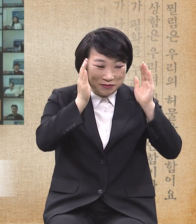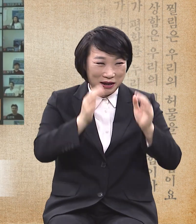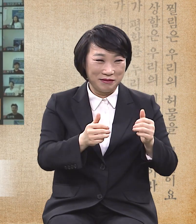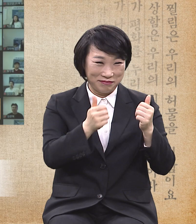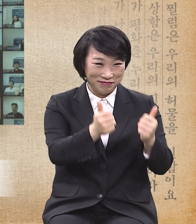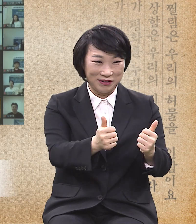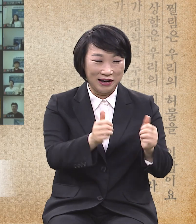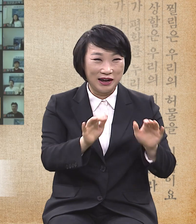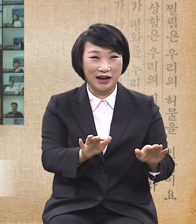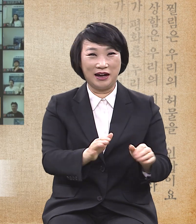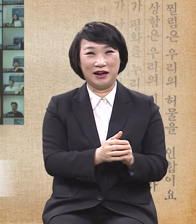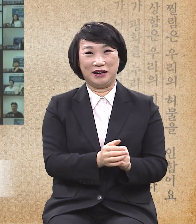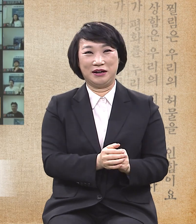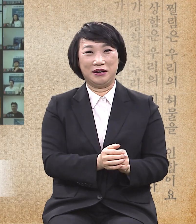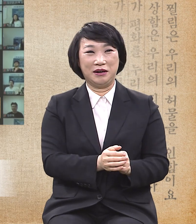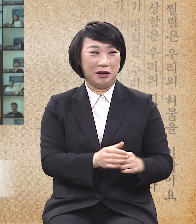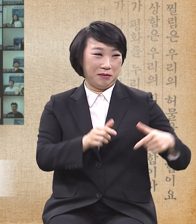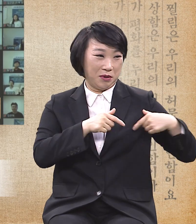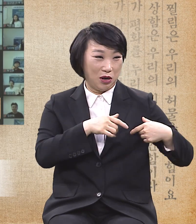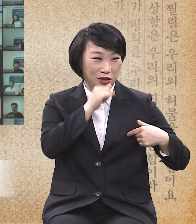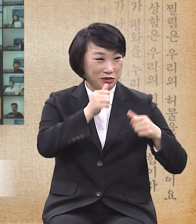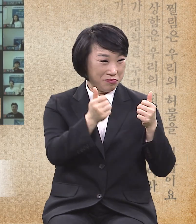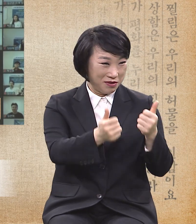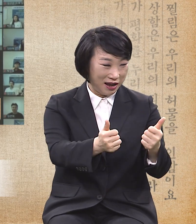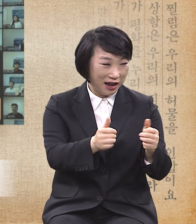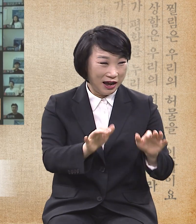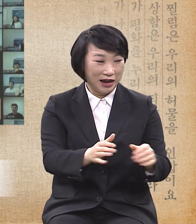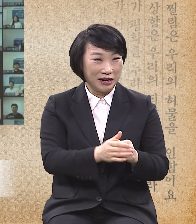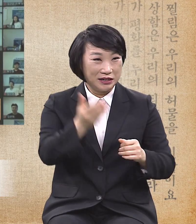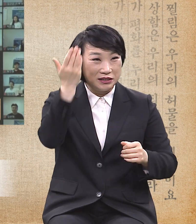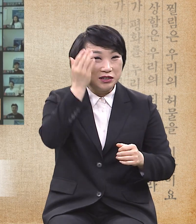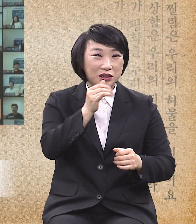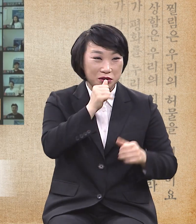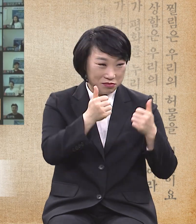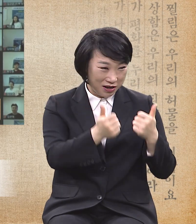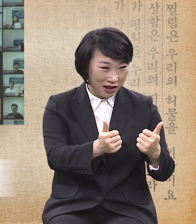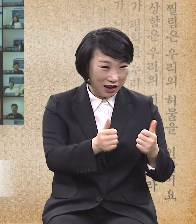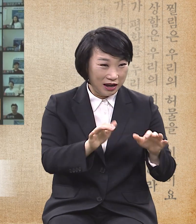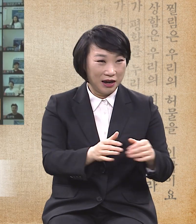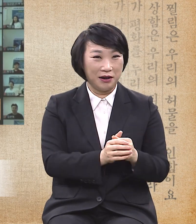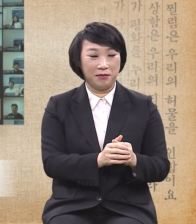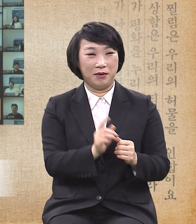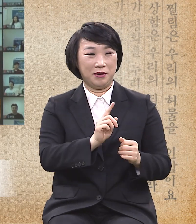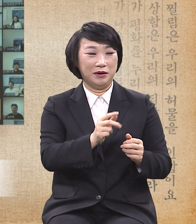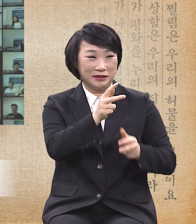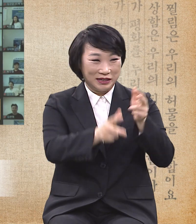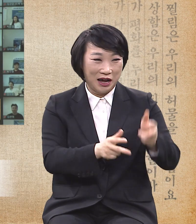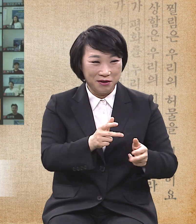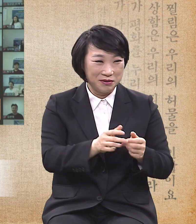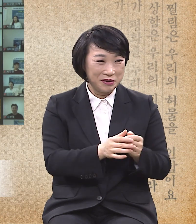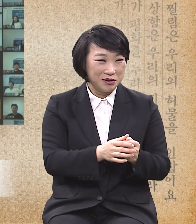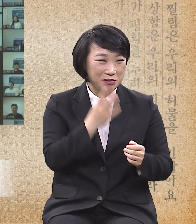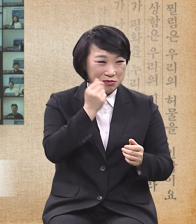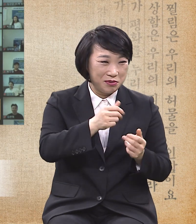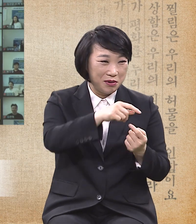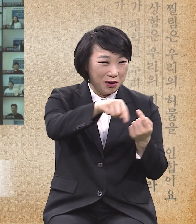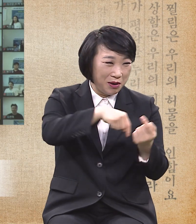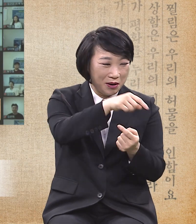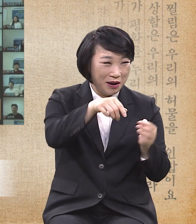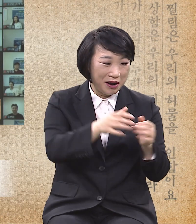공부하면 된다, 명예가 있으면 된다, 지식이 있으면 된다, 사업을 잘하면